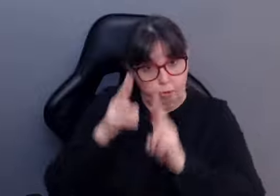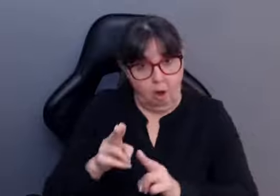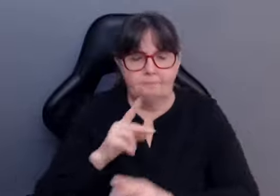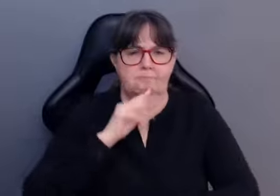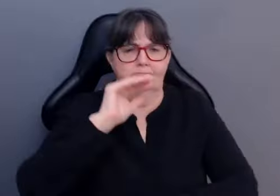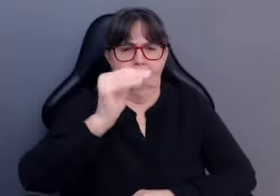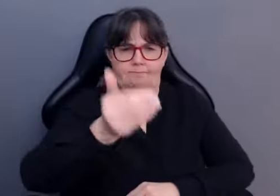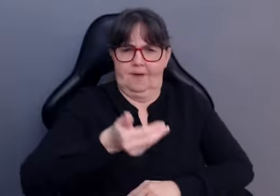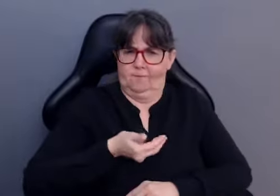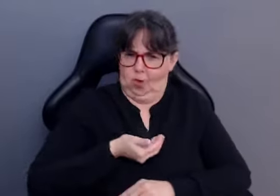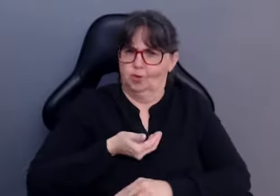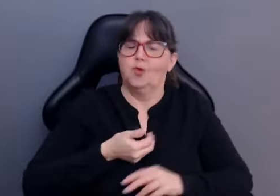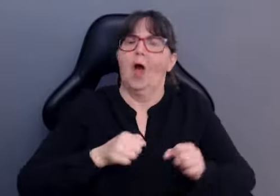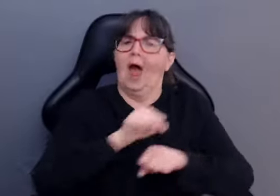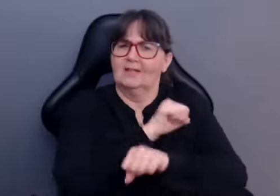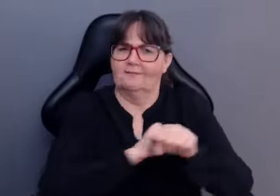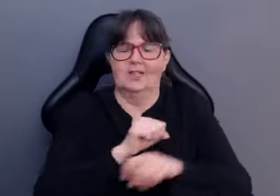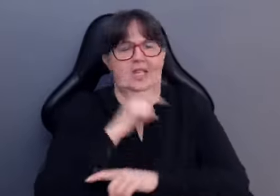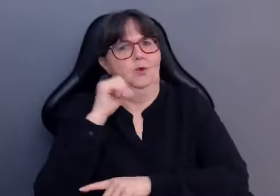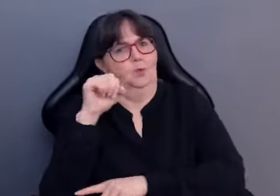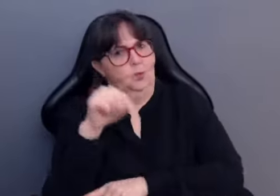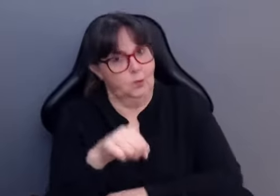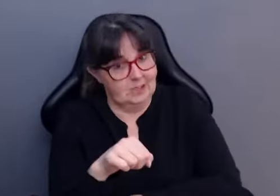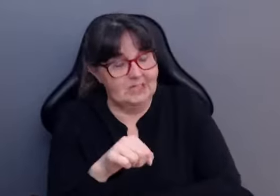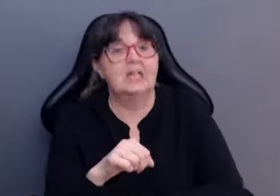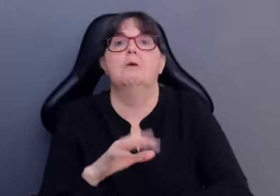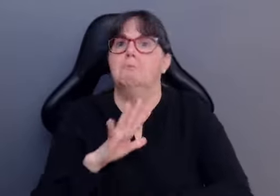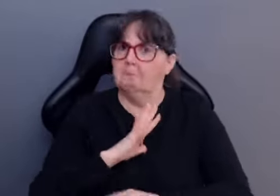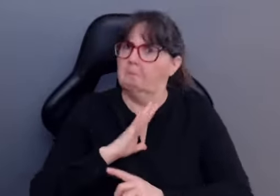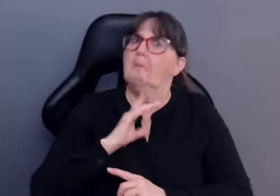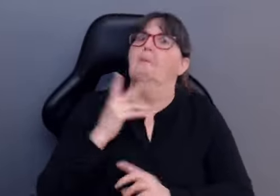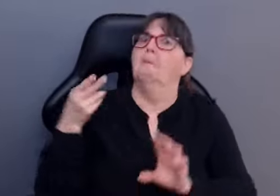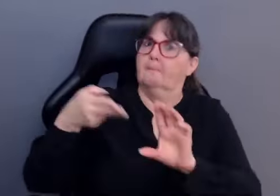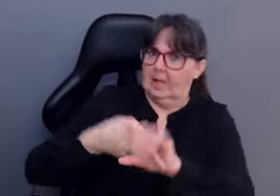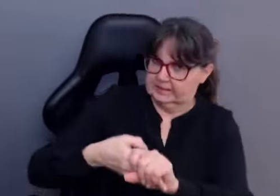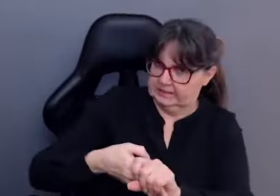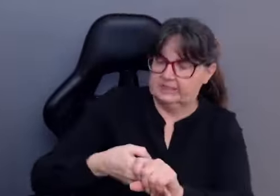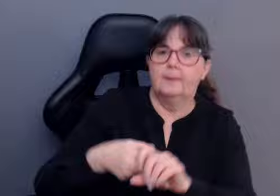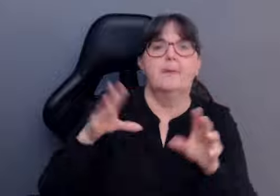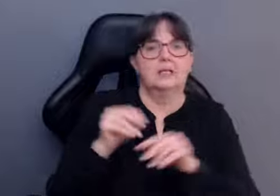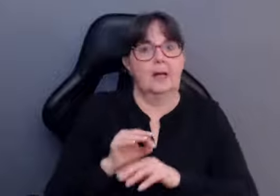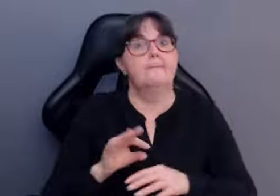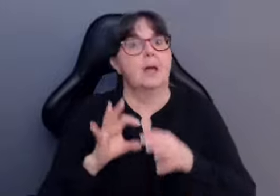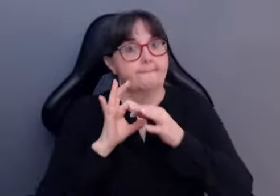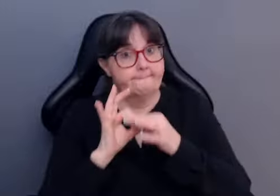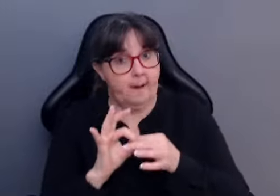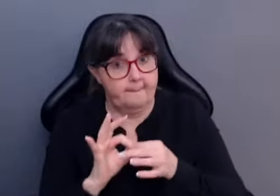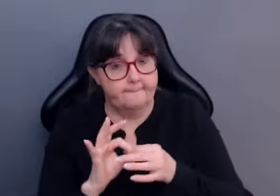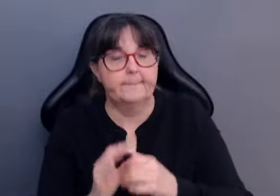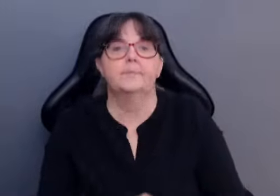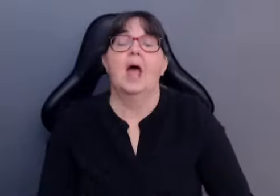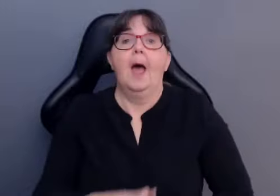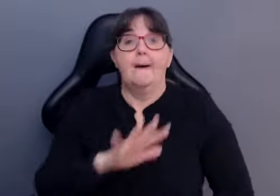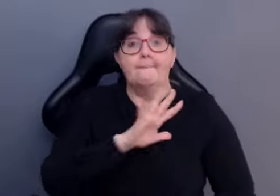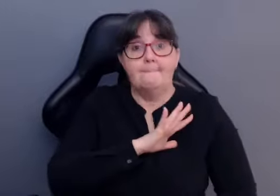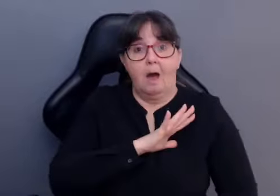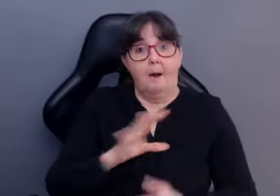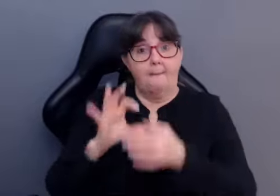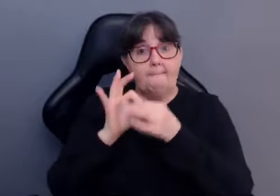aux activités de l'organisme et assister aux assemblées des membres. Ils n'ont toutefois pas le